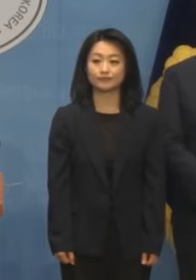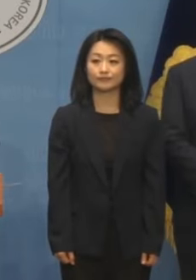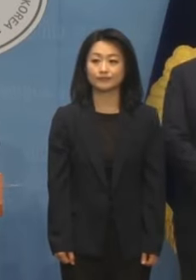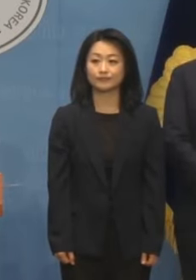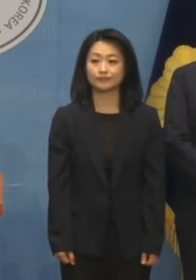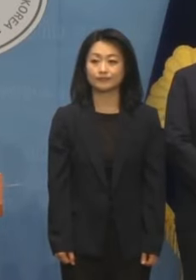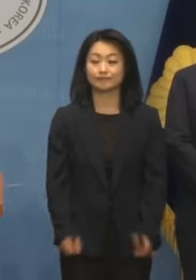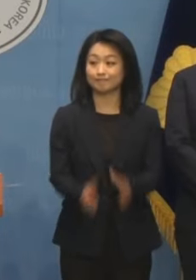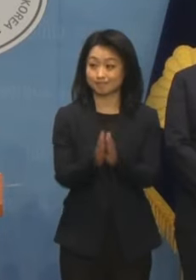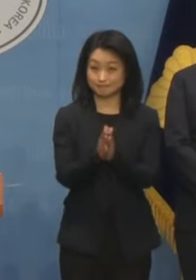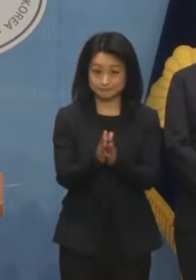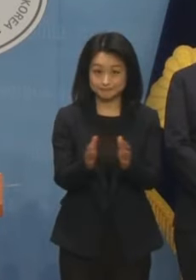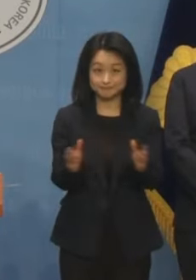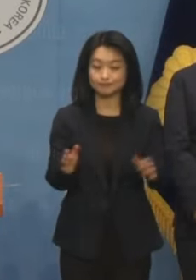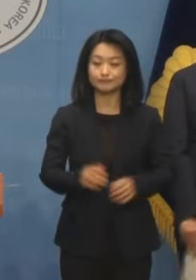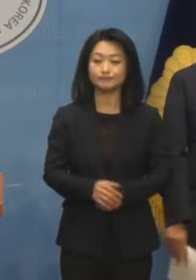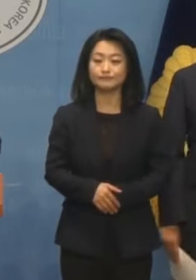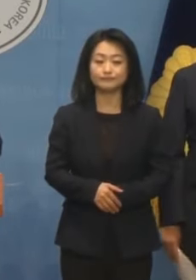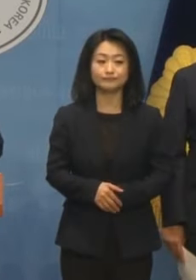예, 시작하겠습니다.